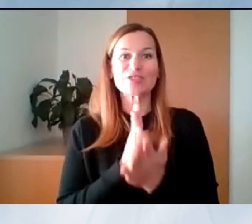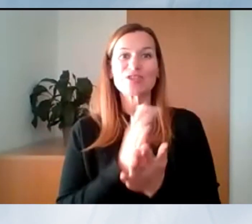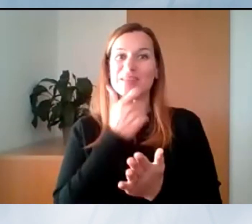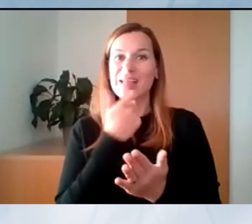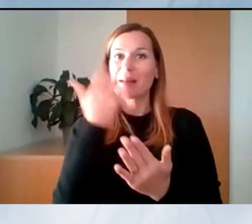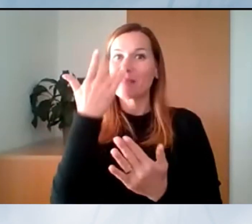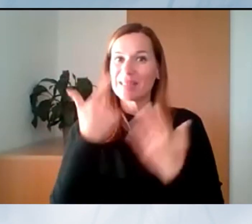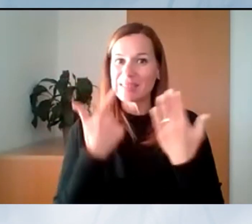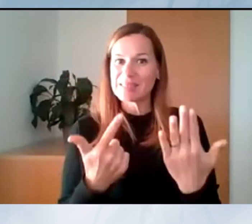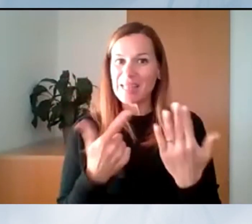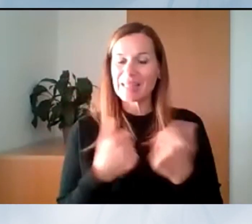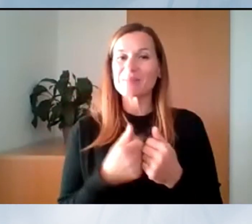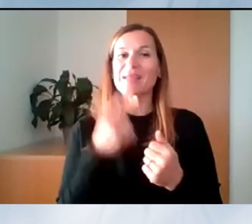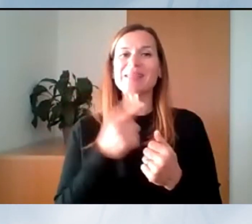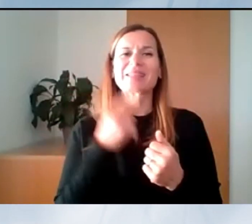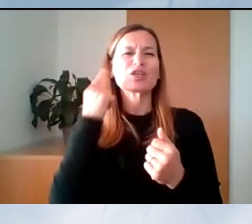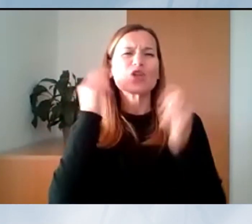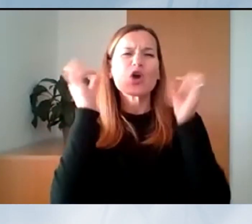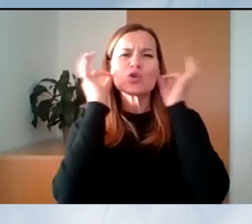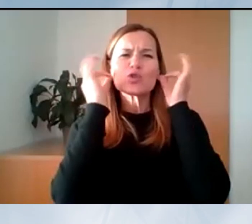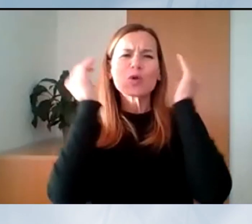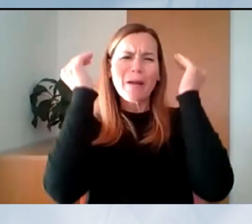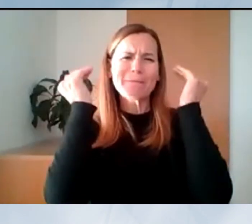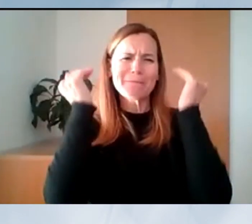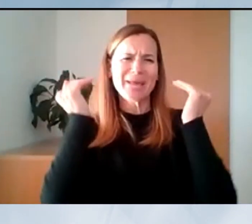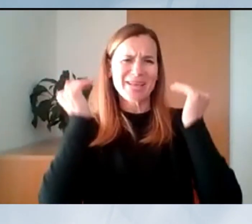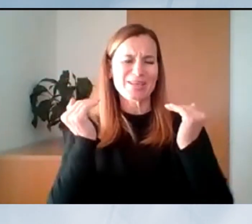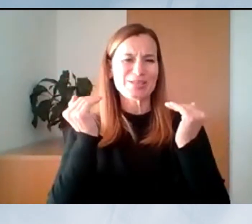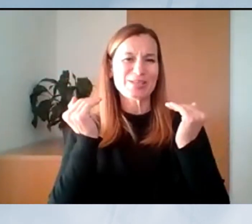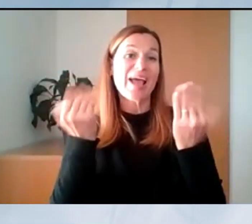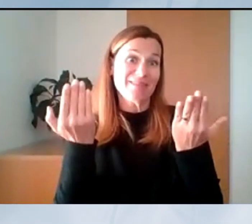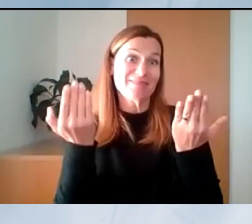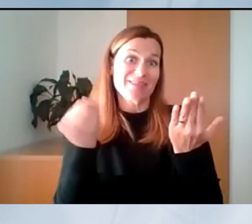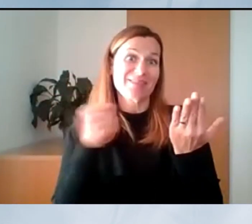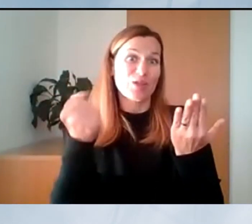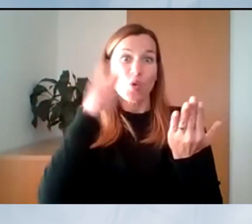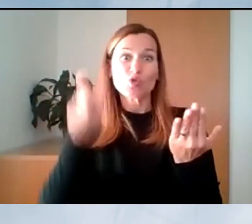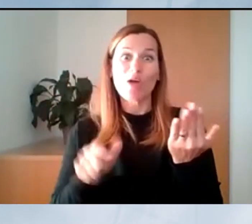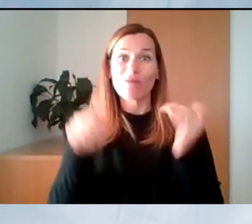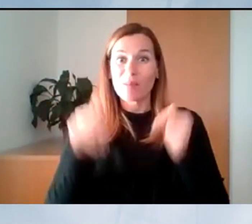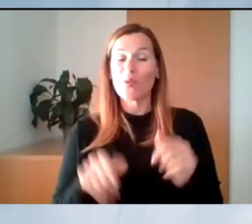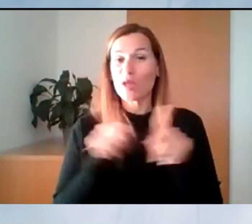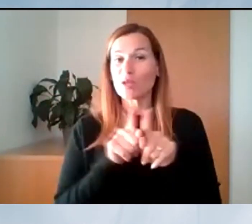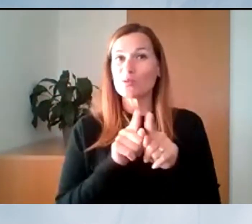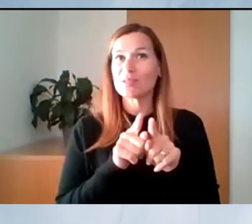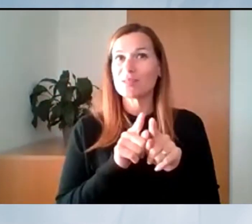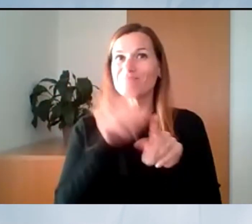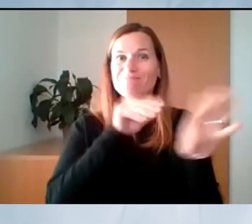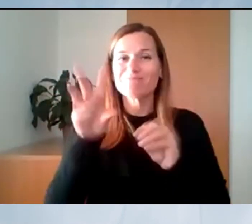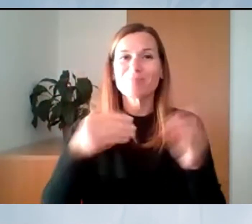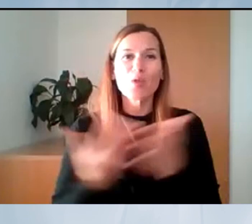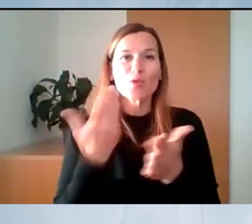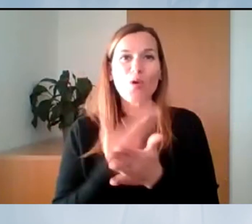dan bo 75 in sluh peša. In človek mora malo biti tudi s tem